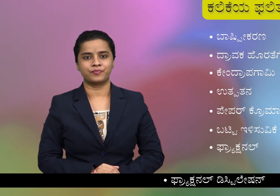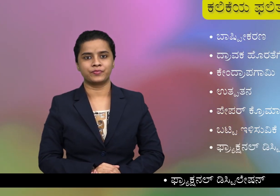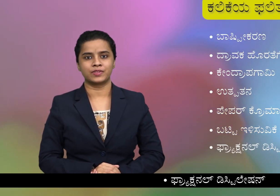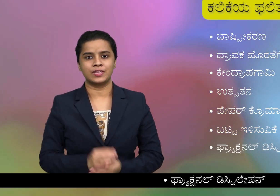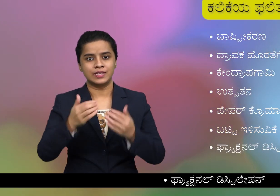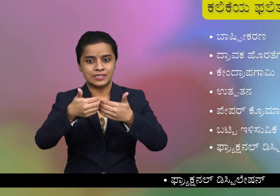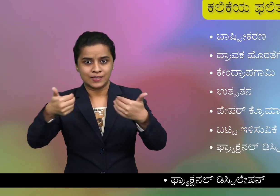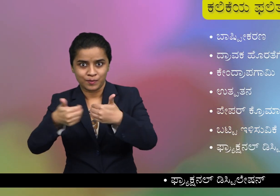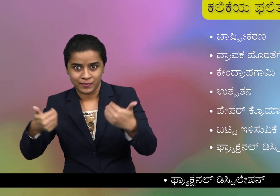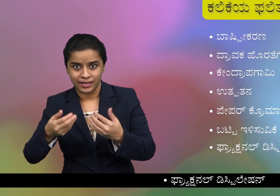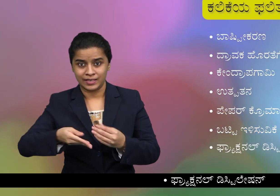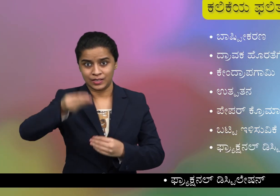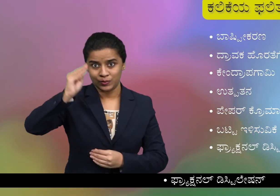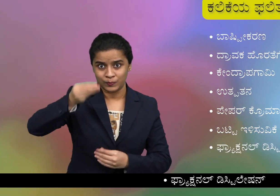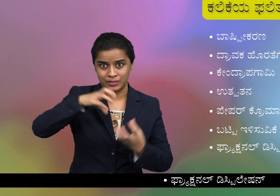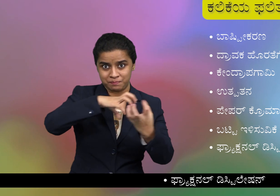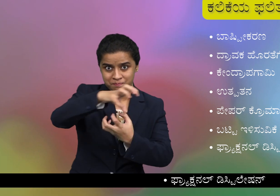ಫ್ರಾಕ್ಷನಲ್ ಡಿಸ್ಟಿಲೇಷನ್.